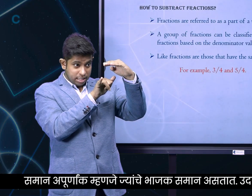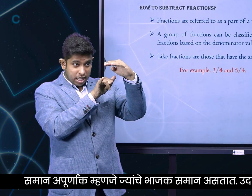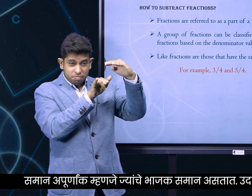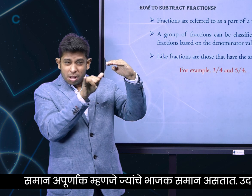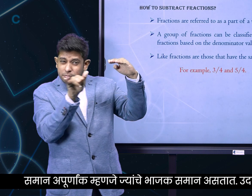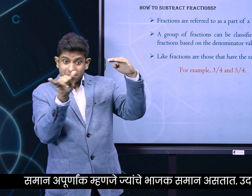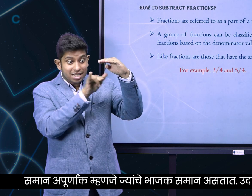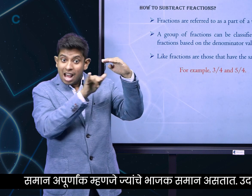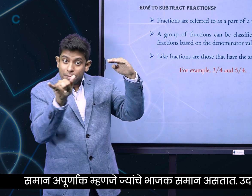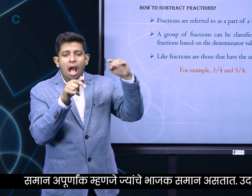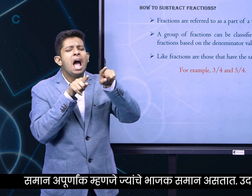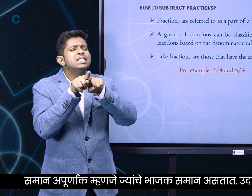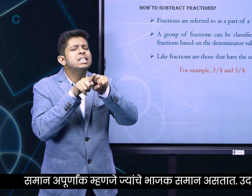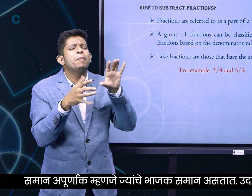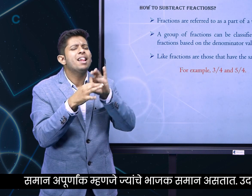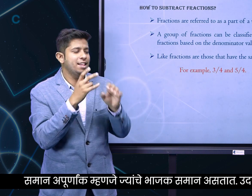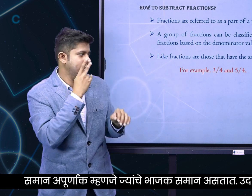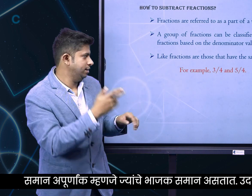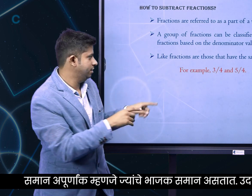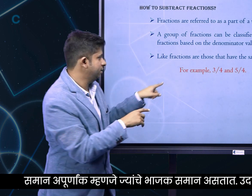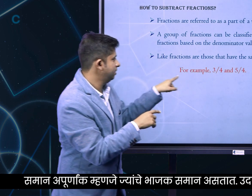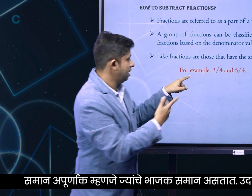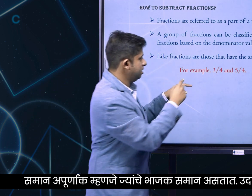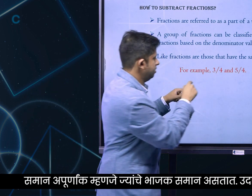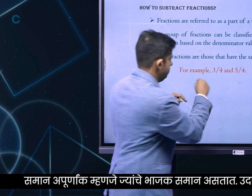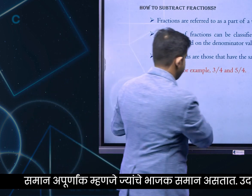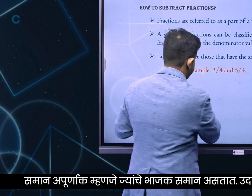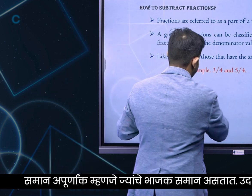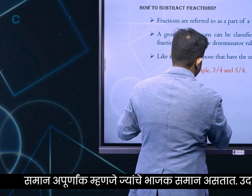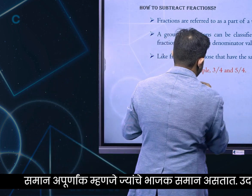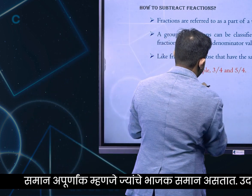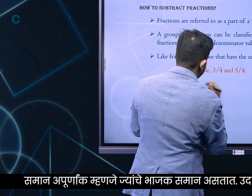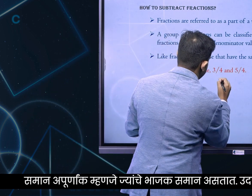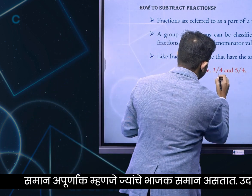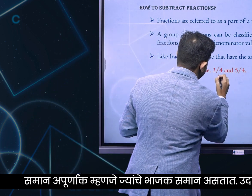भाजक समान असतात. उदाहरणार्थ 3/4 आणि 5/4.